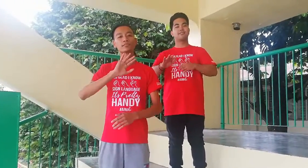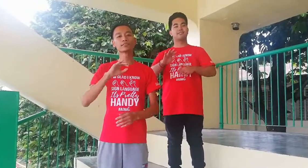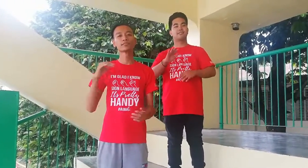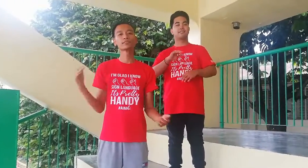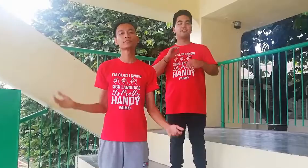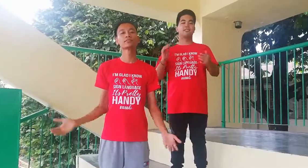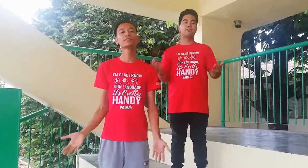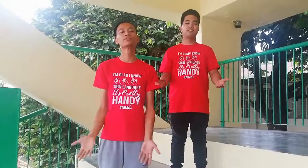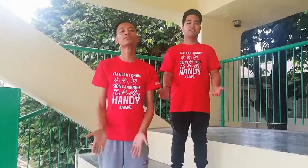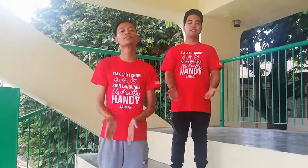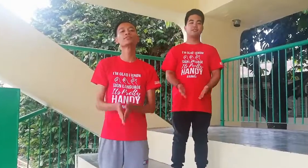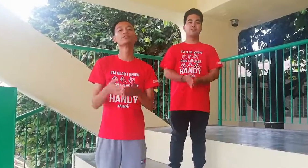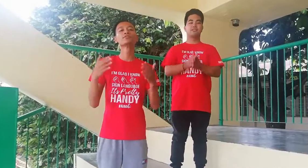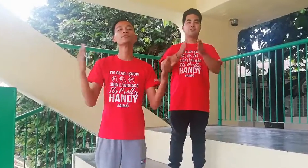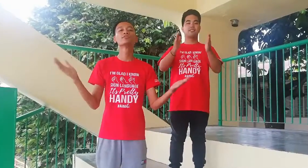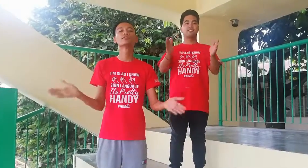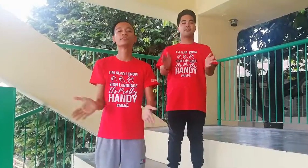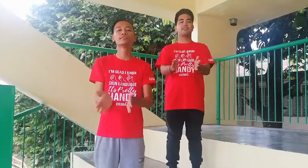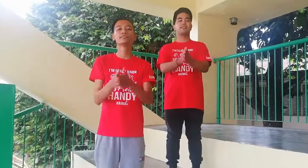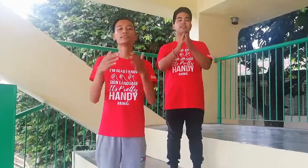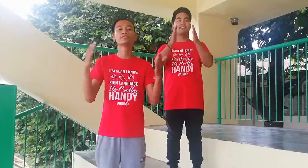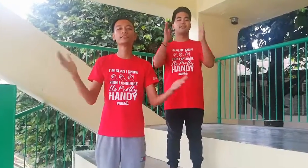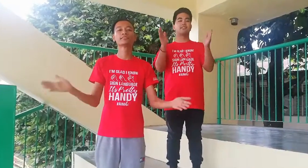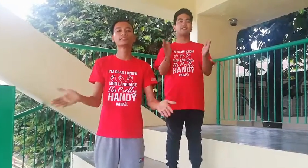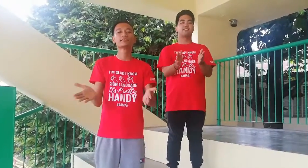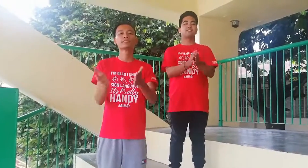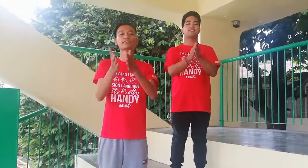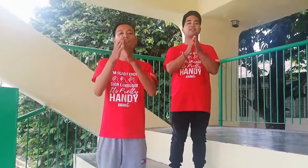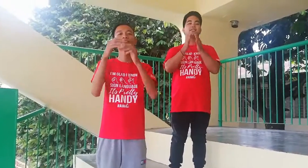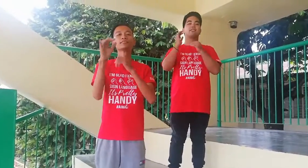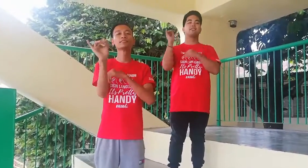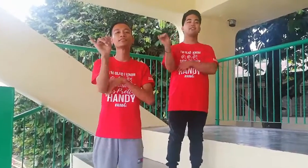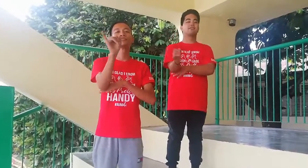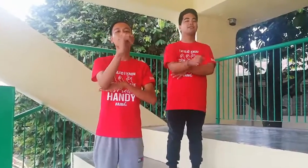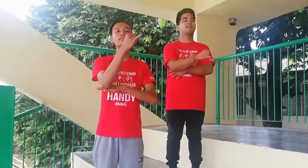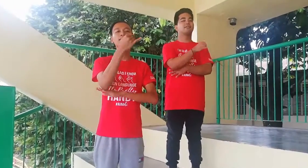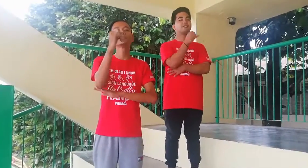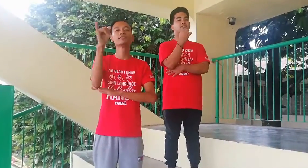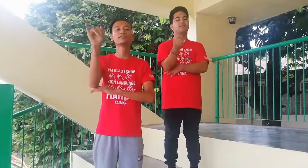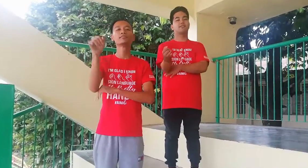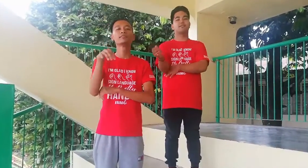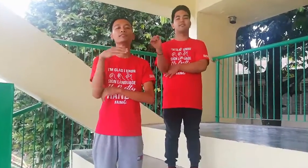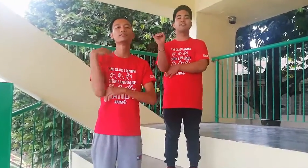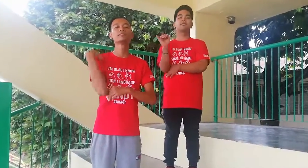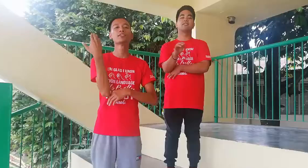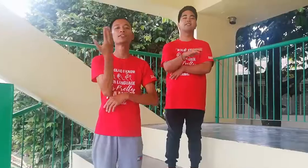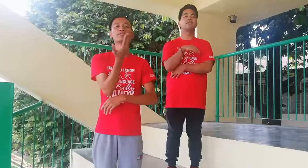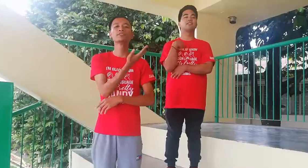Kapuri-puri, imus sa ating